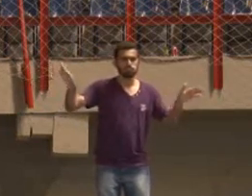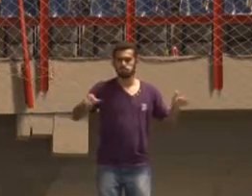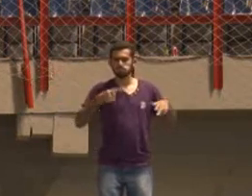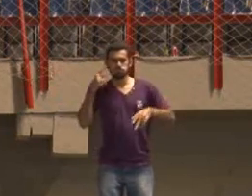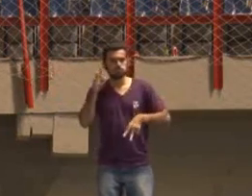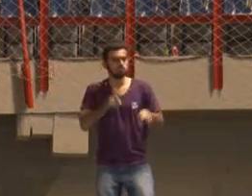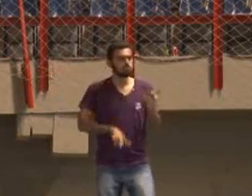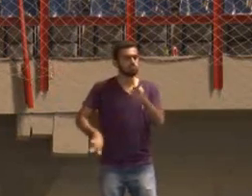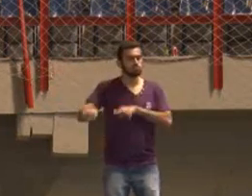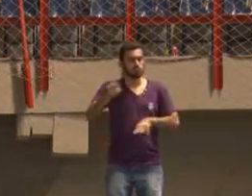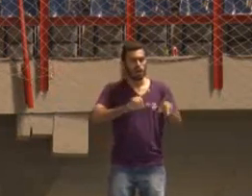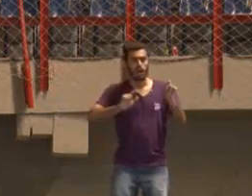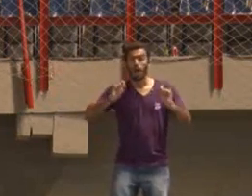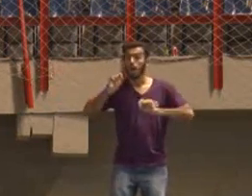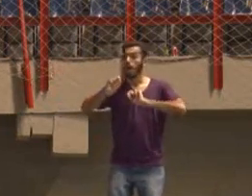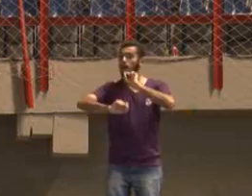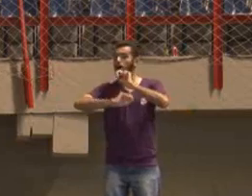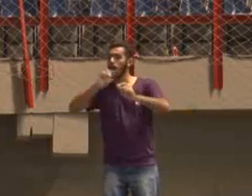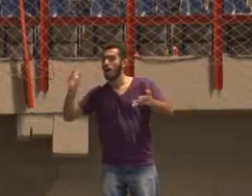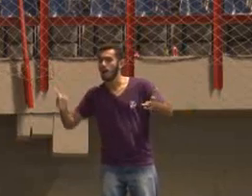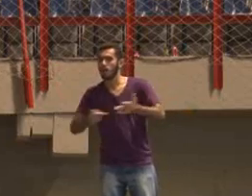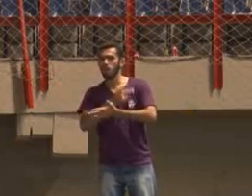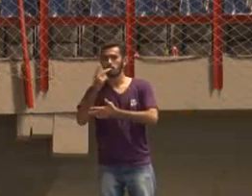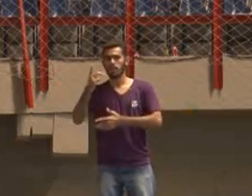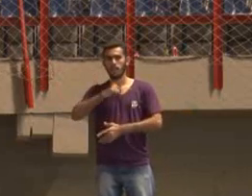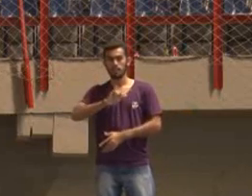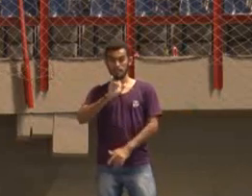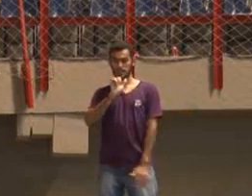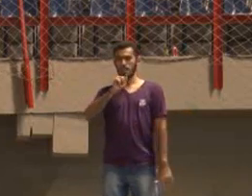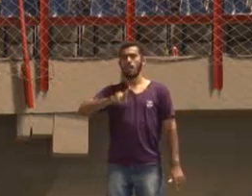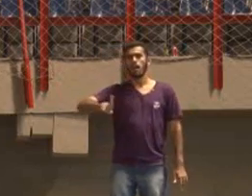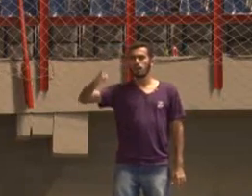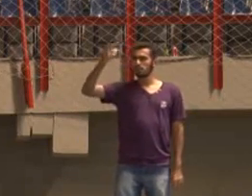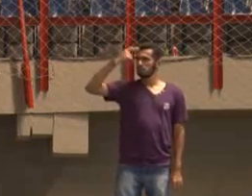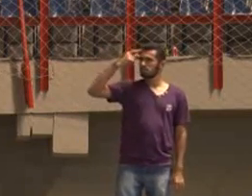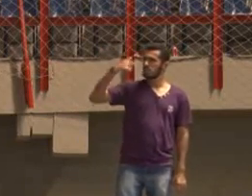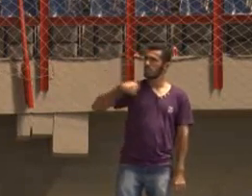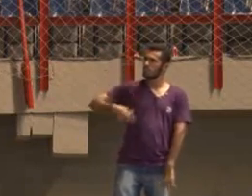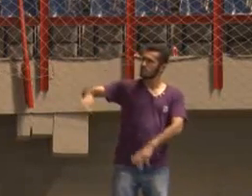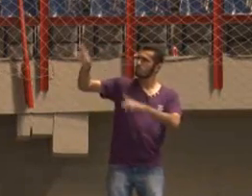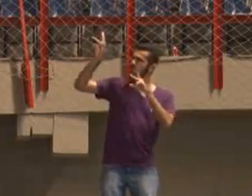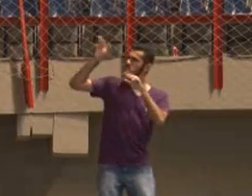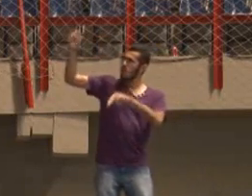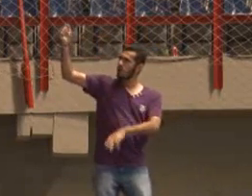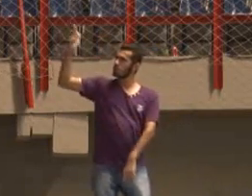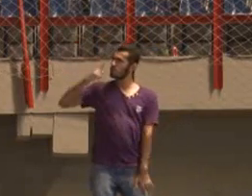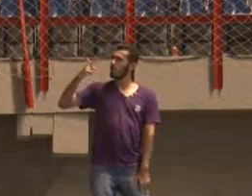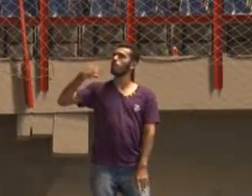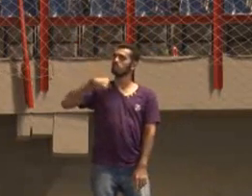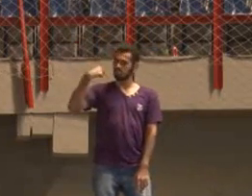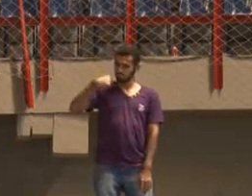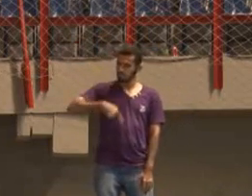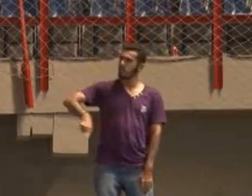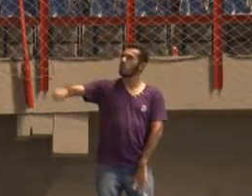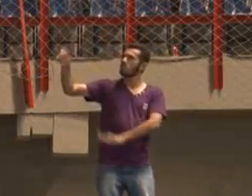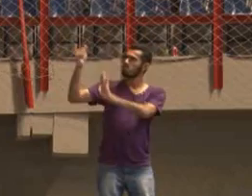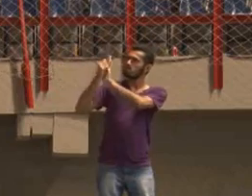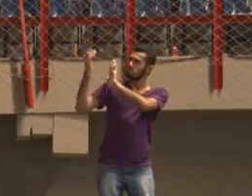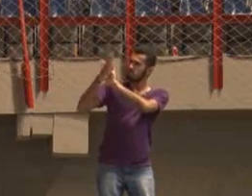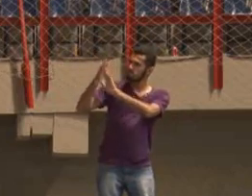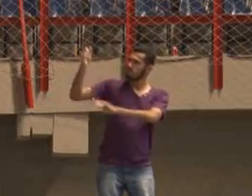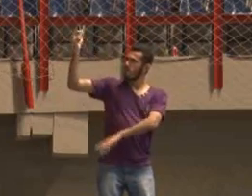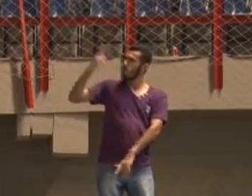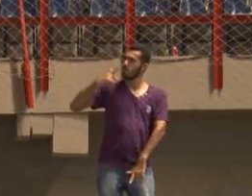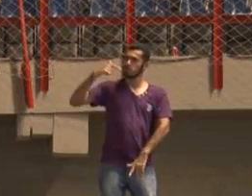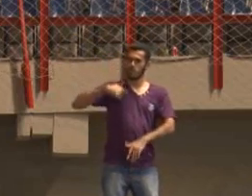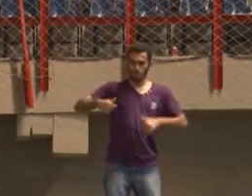Ele começou a querer se igualar ao sol. Ele olhou para o sol e disse: eu vou chegar lá perto. E ele começou a voar